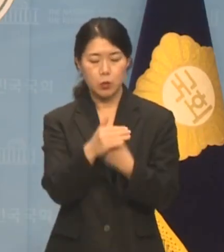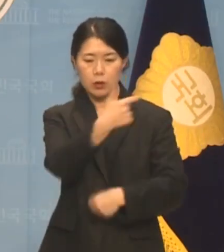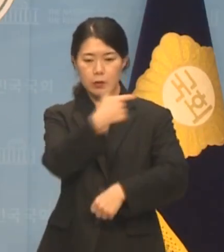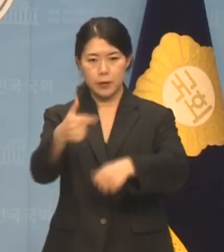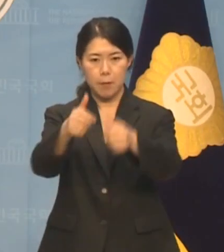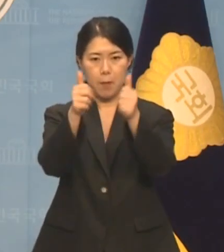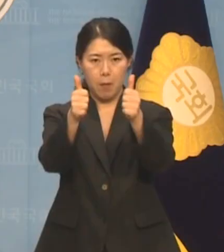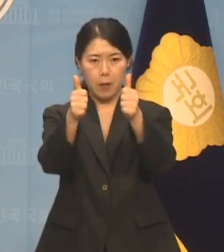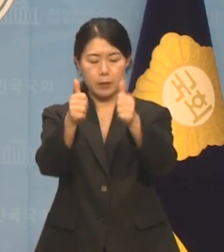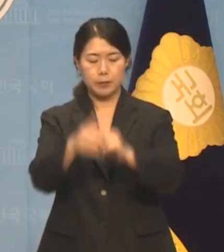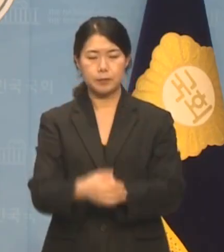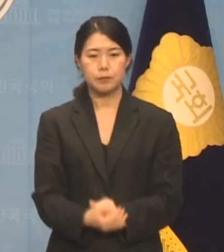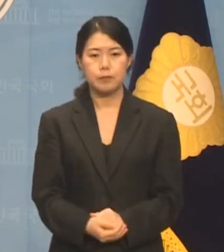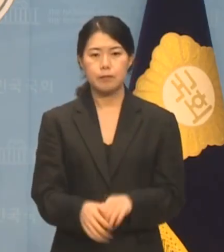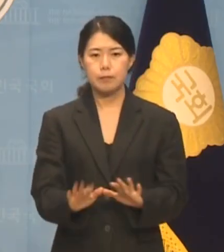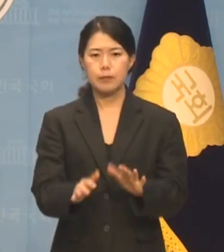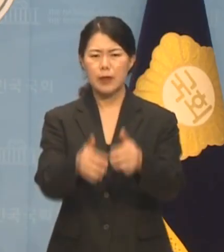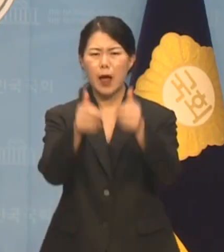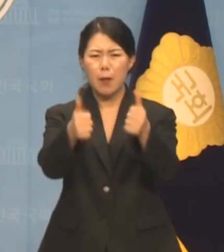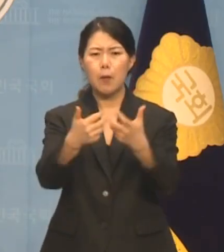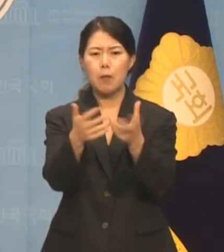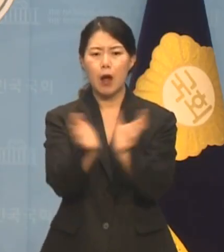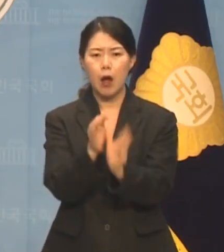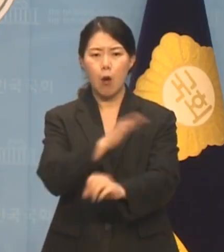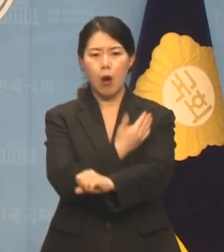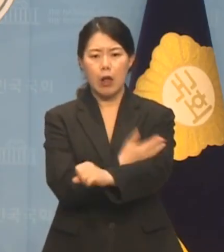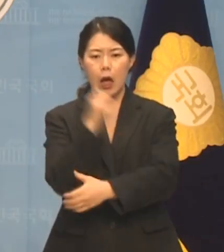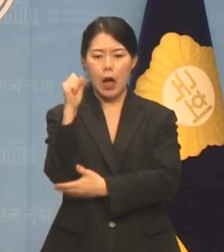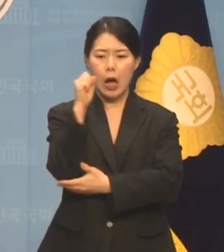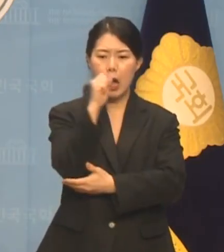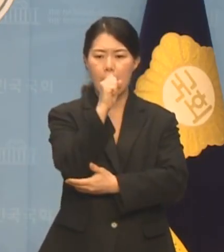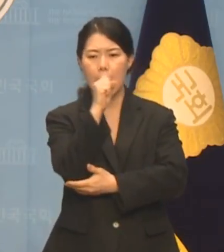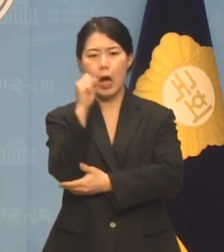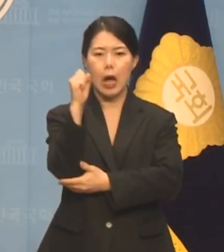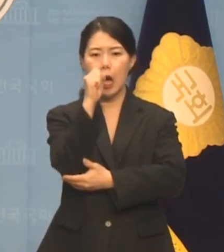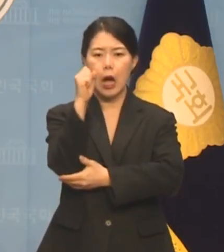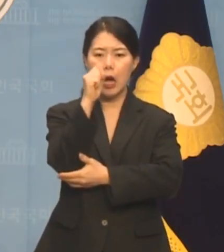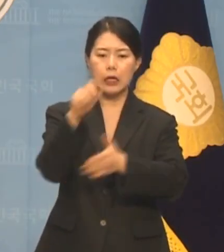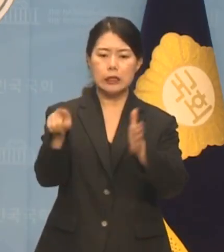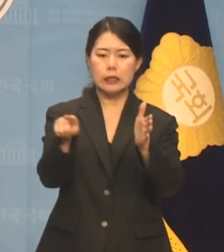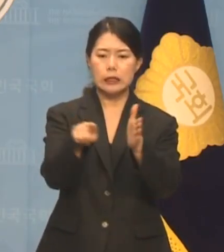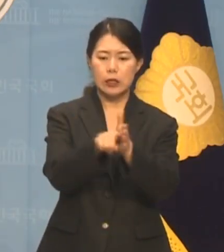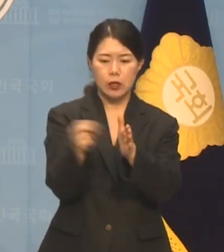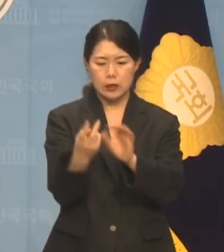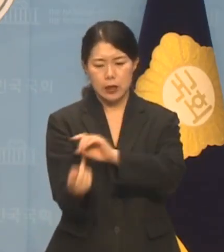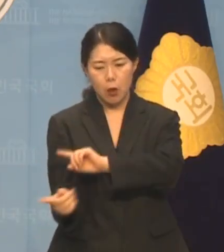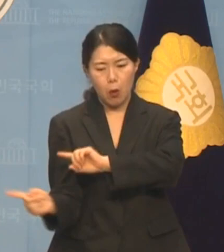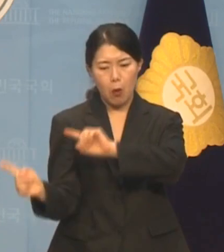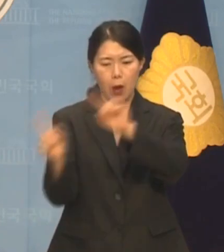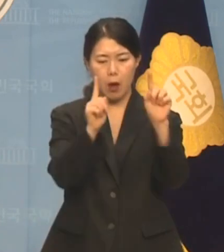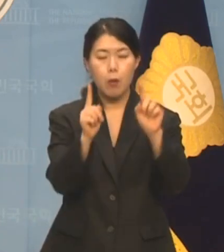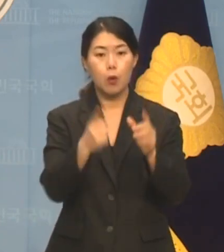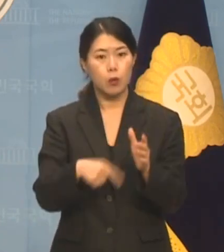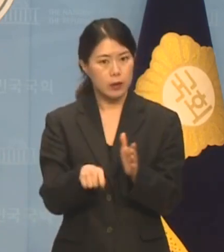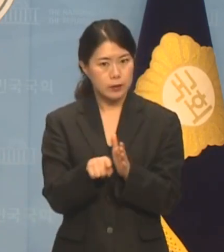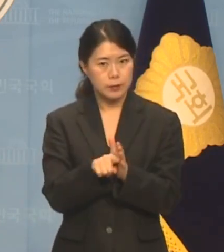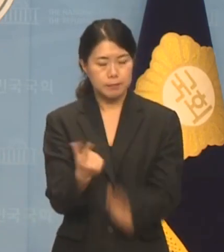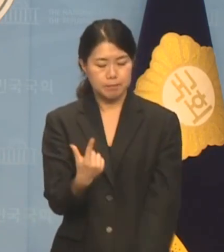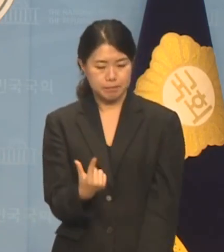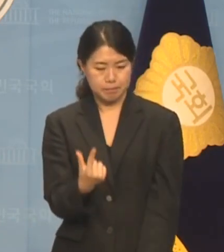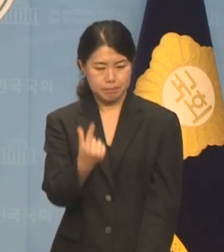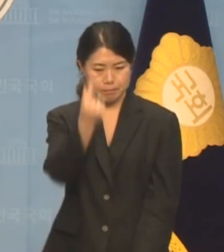대법원에서는 흔들리는 사법의 권위와 위상, 신뢰를 회복하기 위해서라도